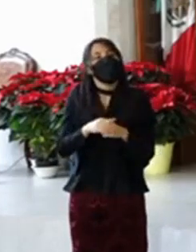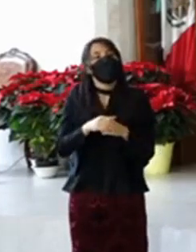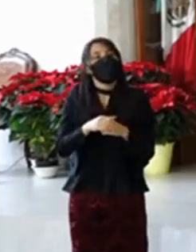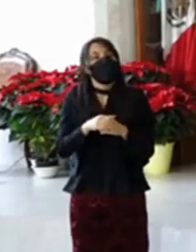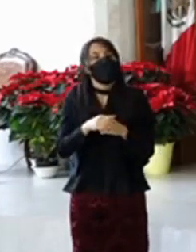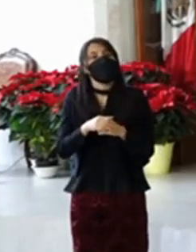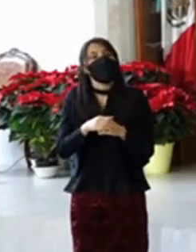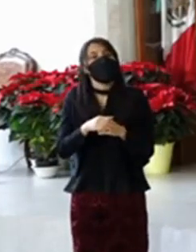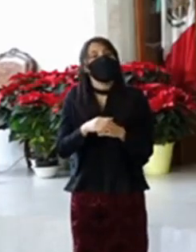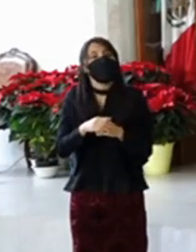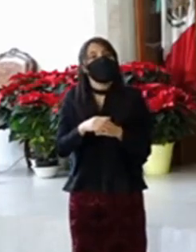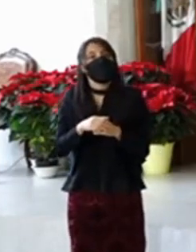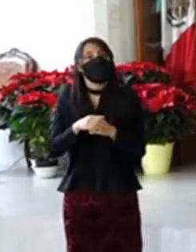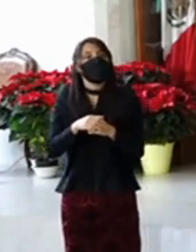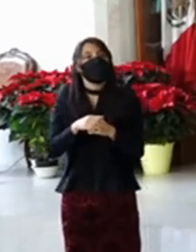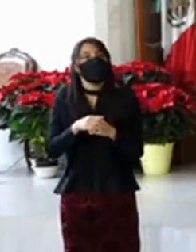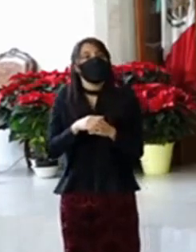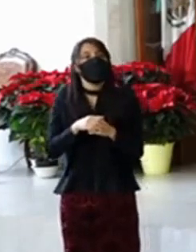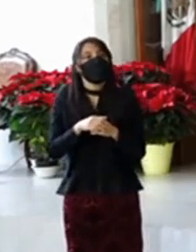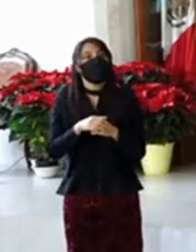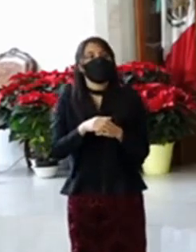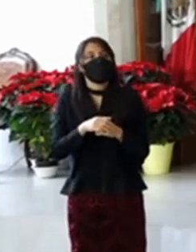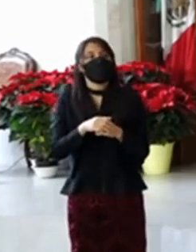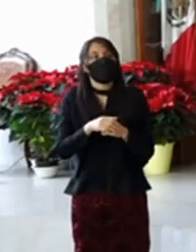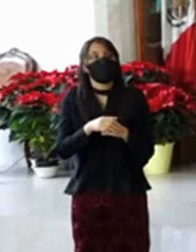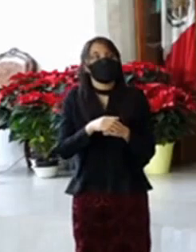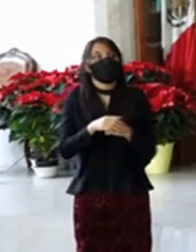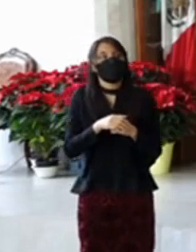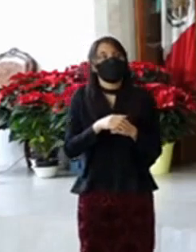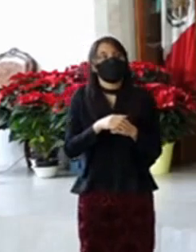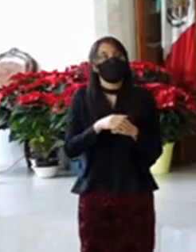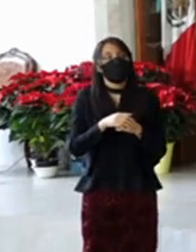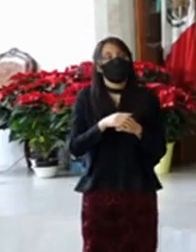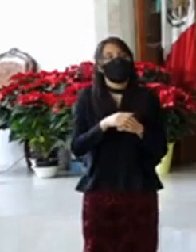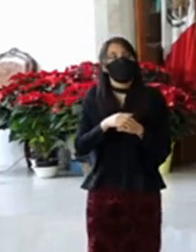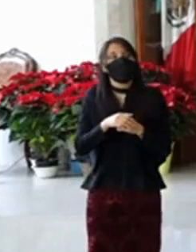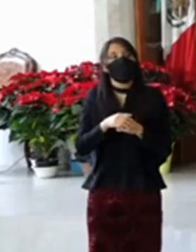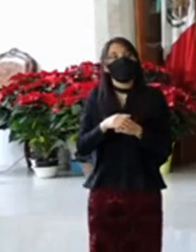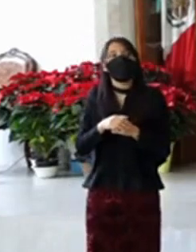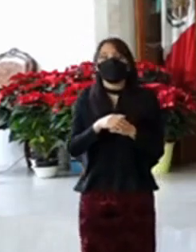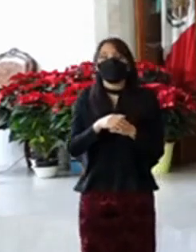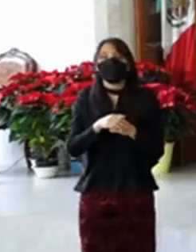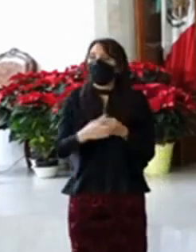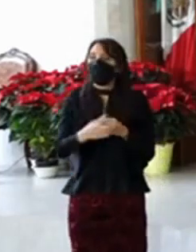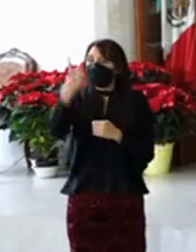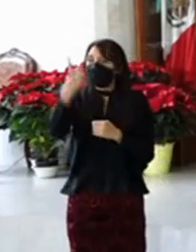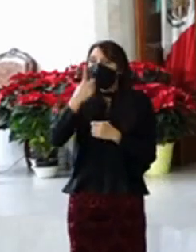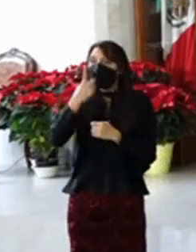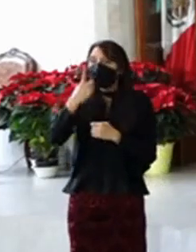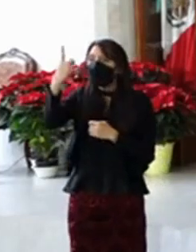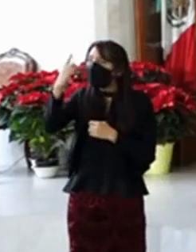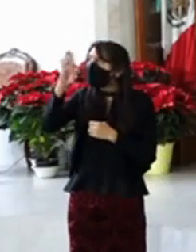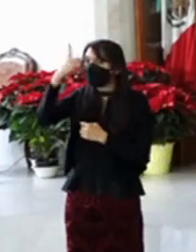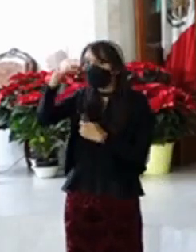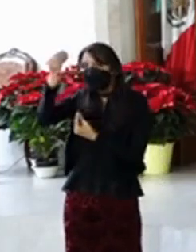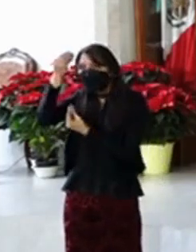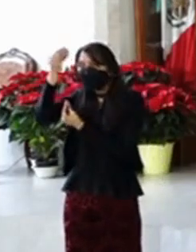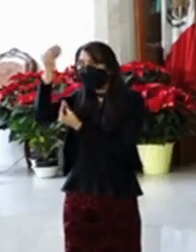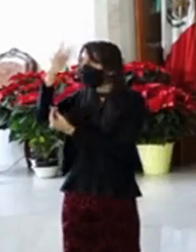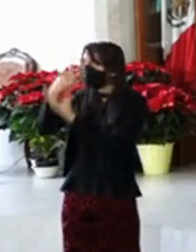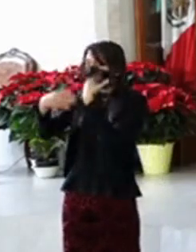sino que era realmente la palabra del Dios viviente dirigida